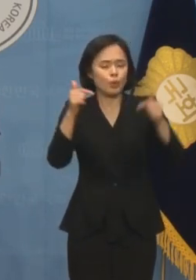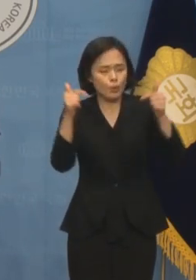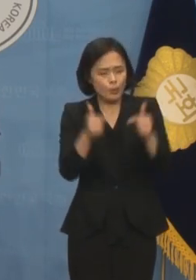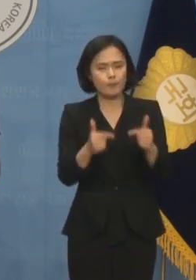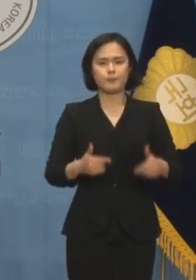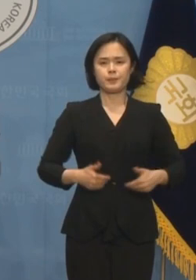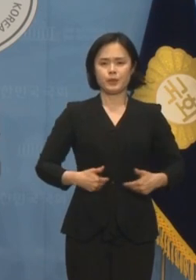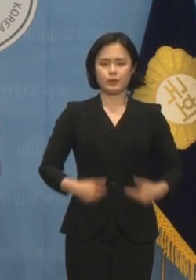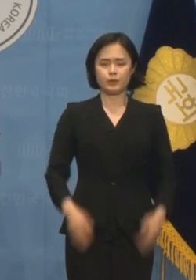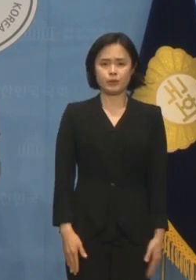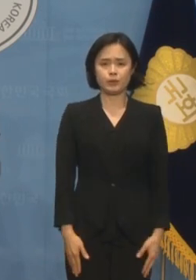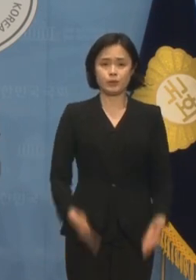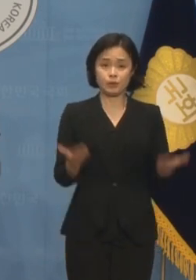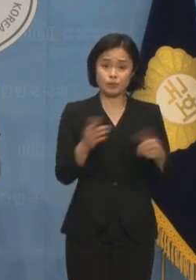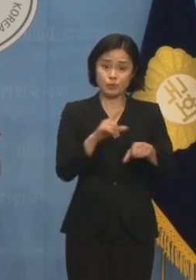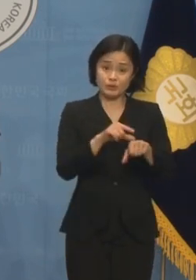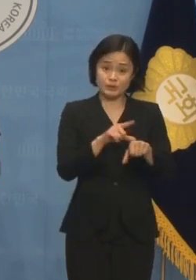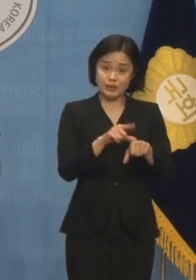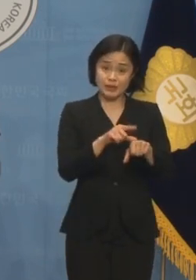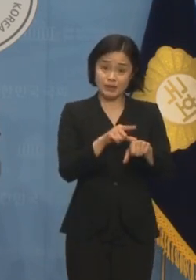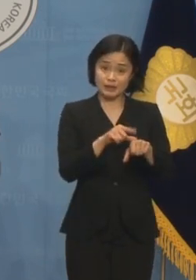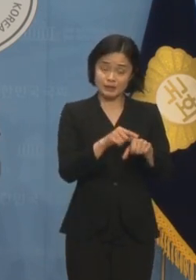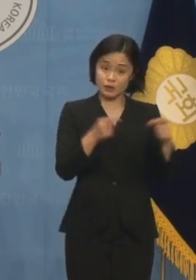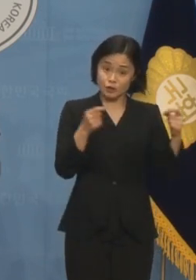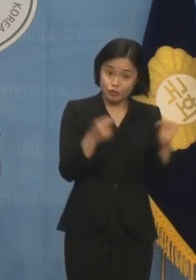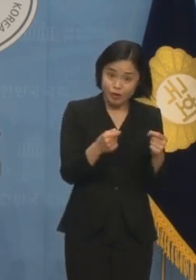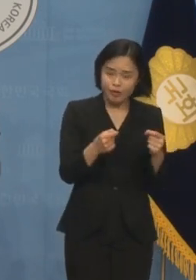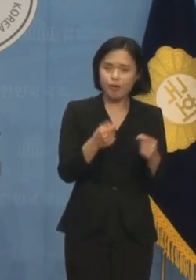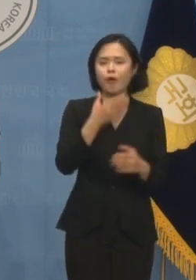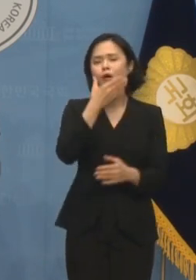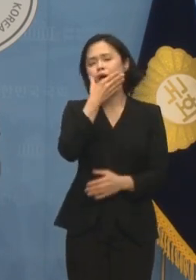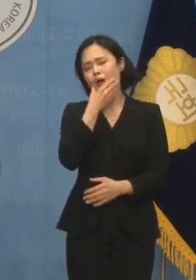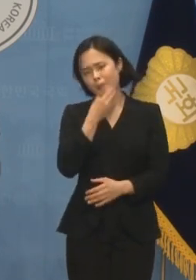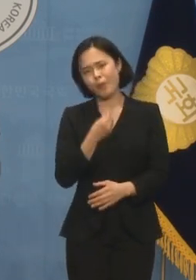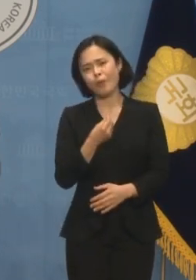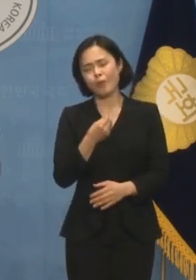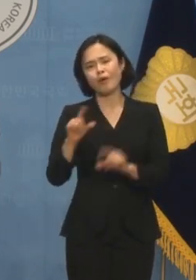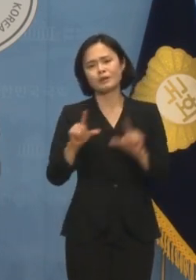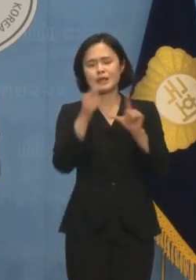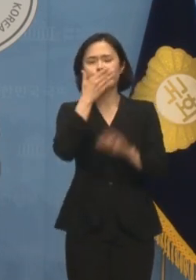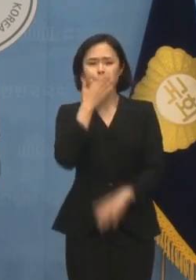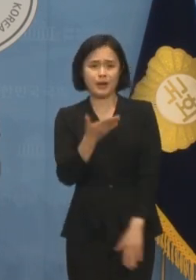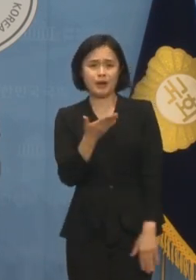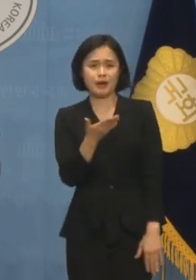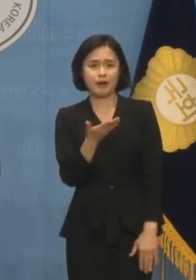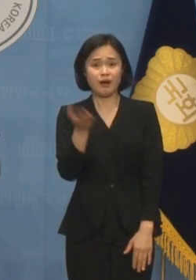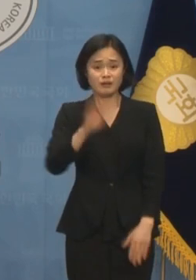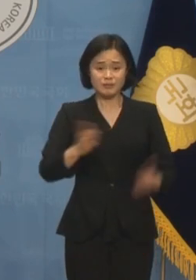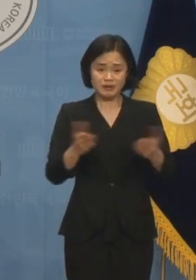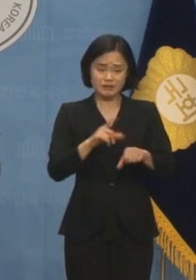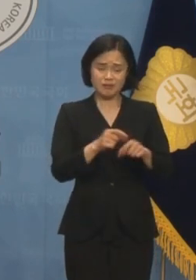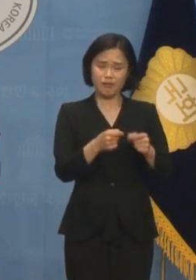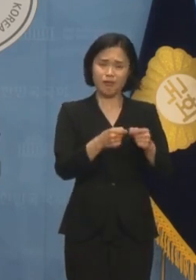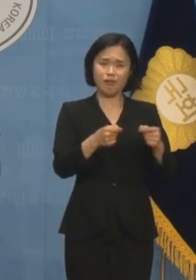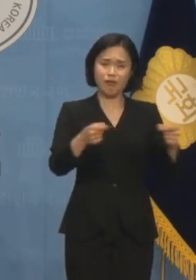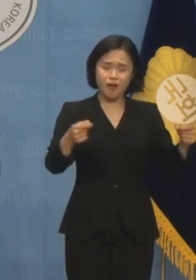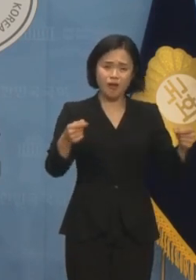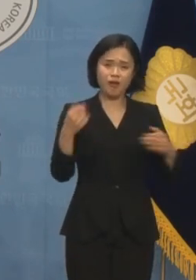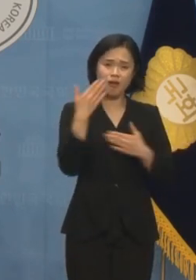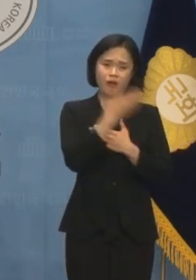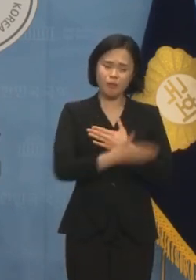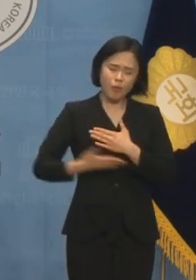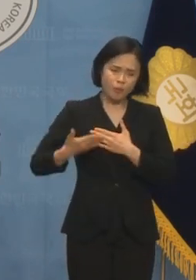당연히 삶의 질과 직접적인 관련이 있습니다. 장시간 과로 사회에서 벗어나기 위해서는